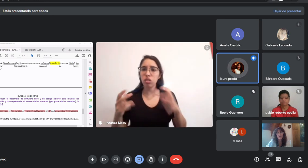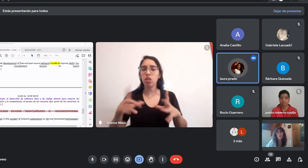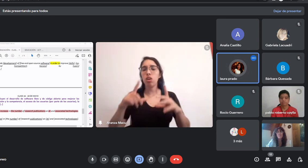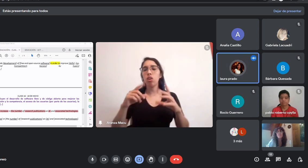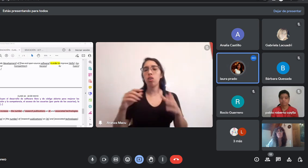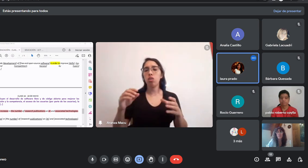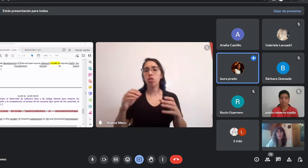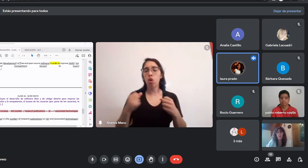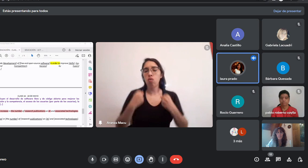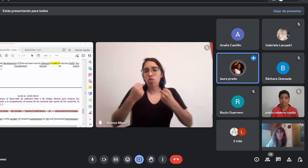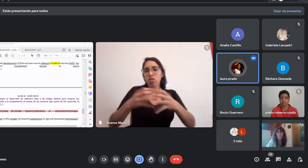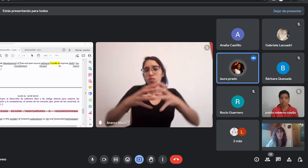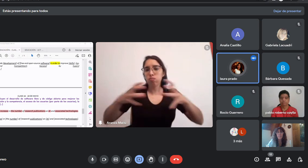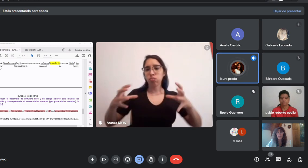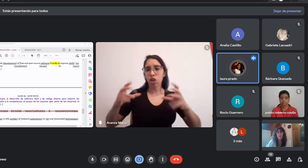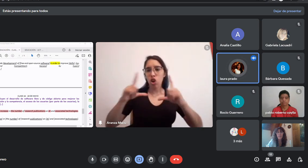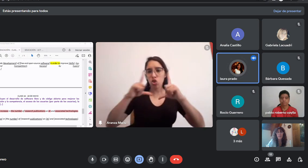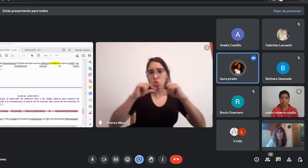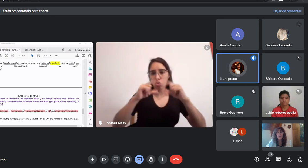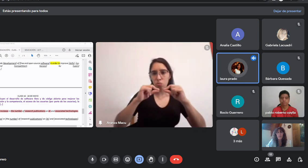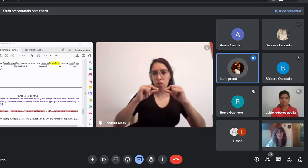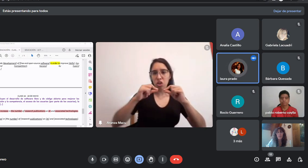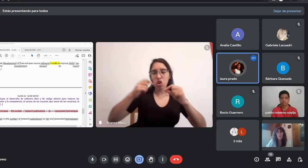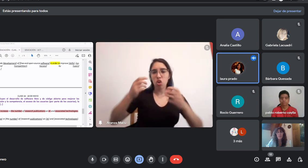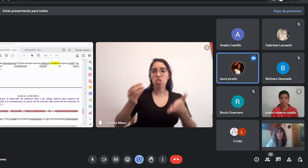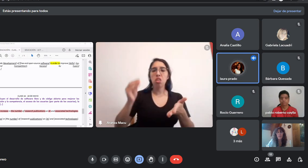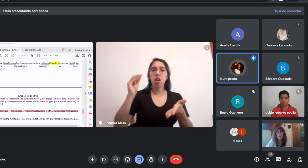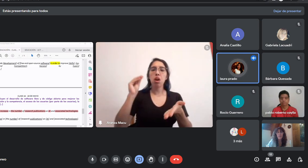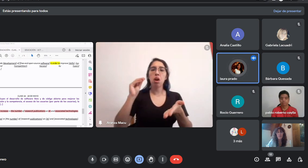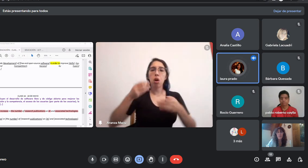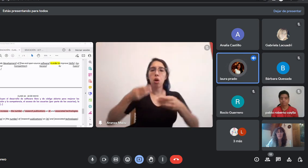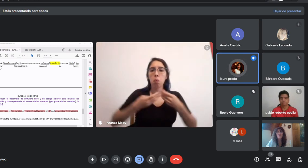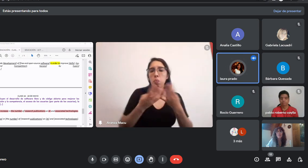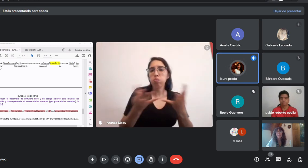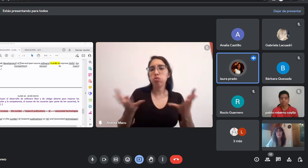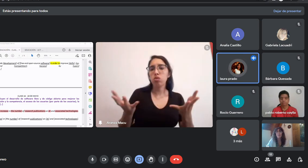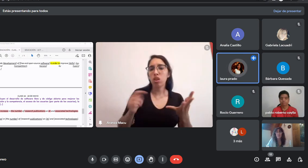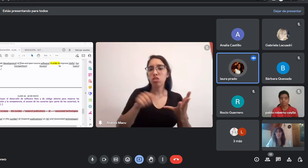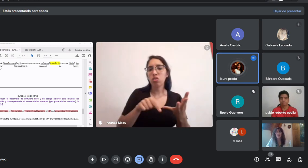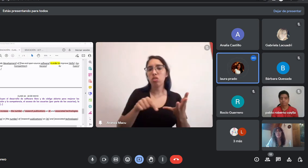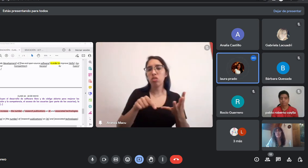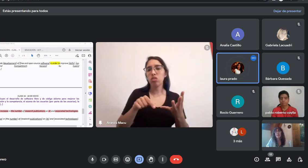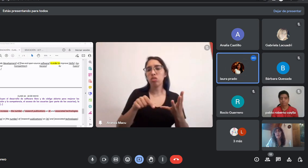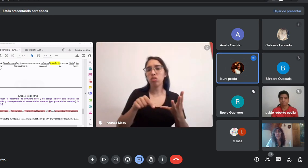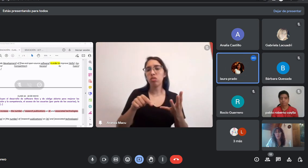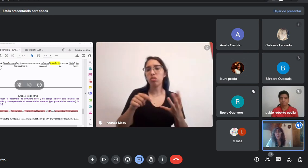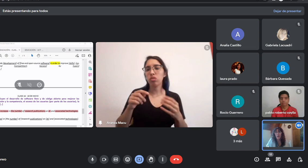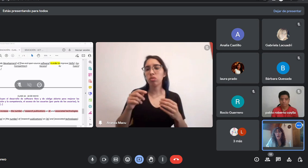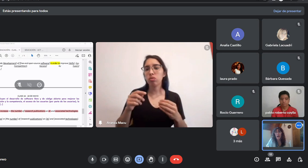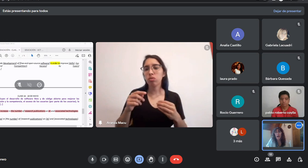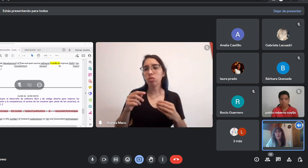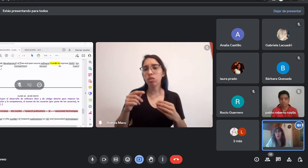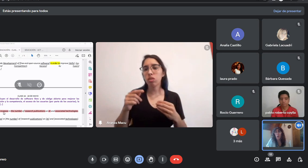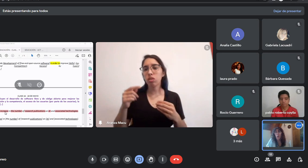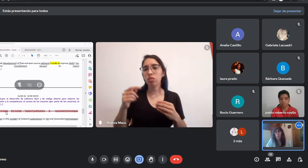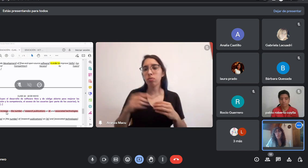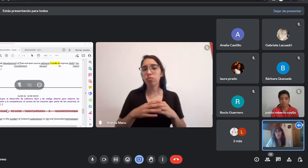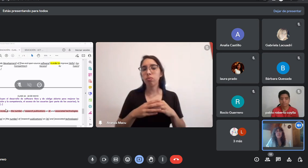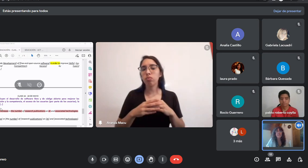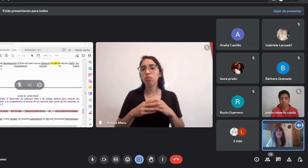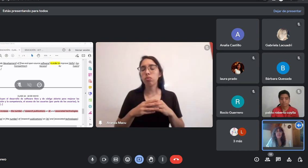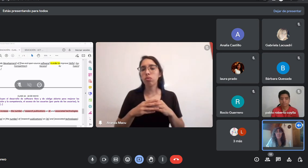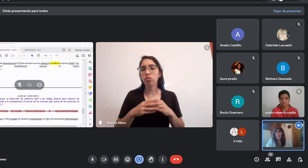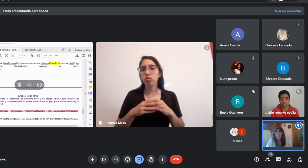investigación en Bien. inteligencia artificial y tecnología asociada. Claro. Hay un